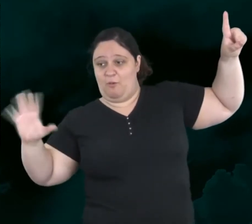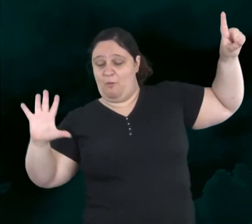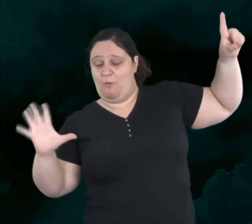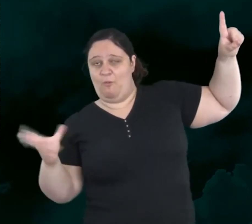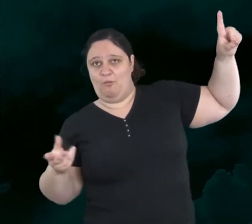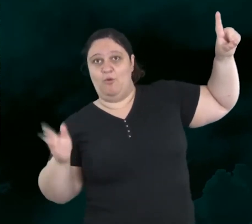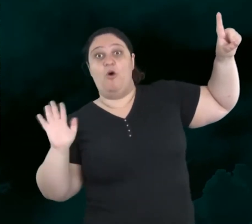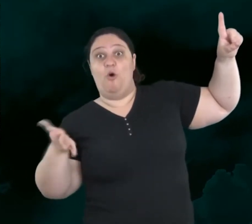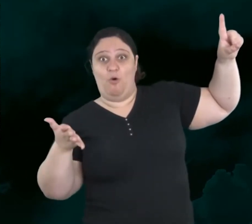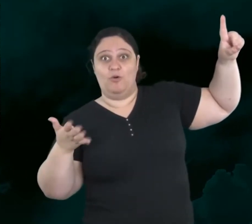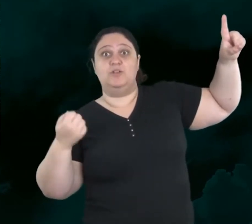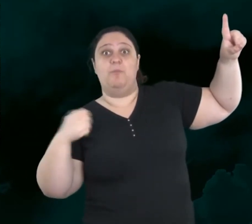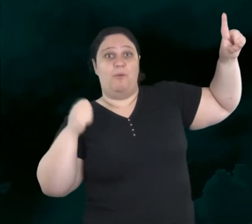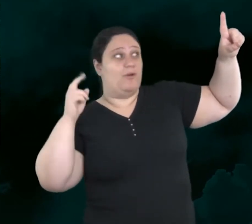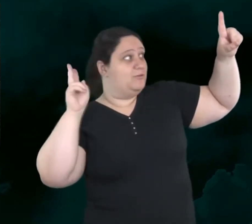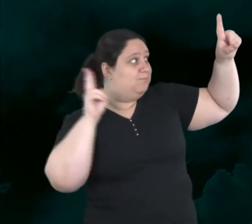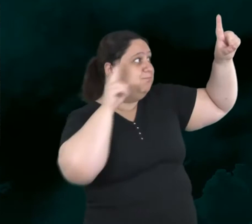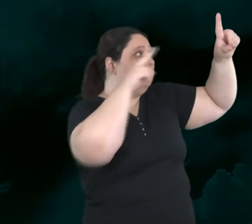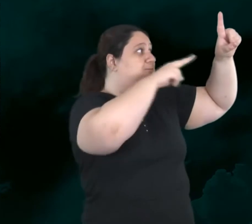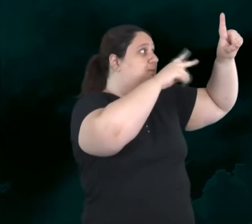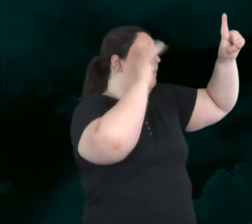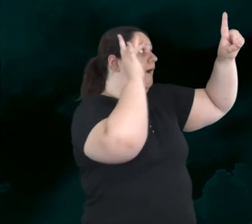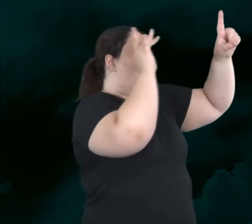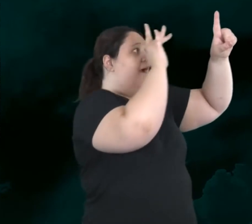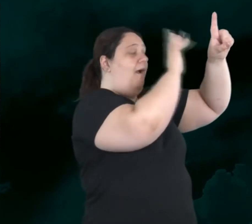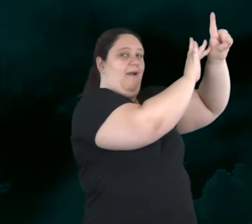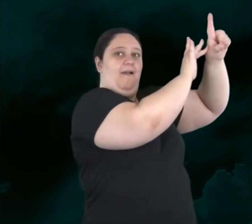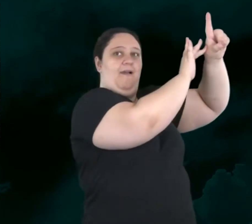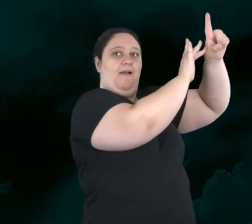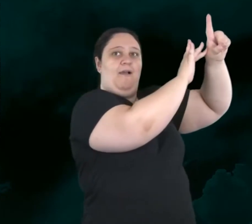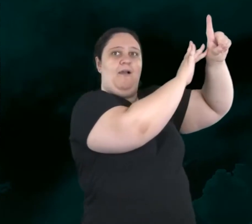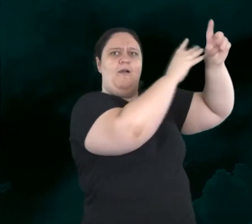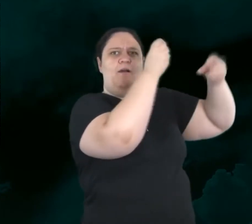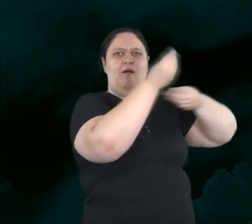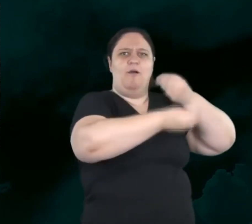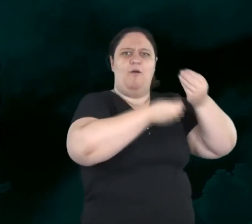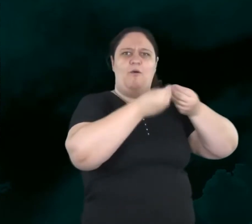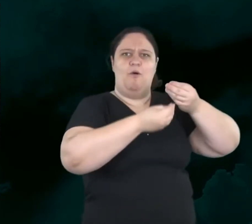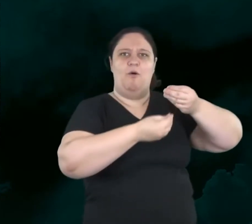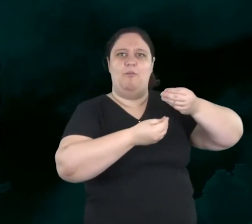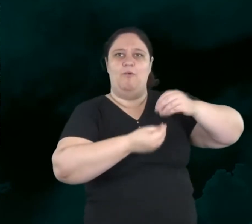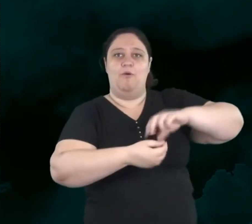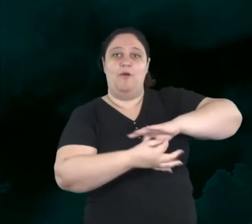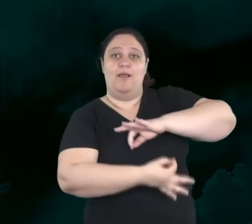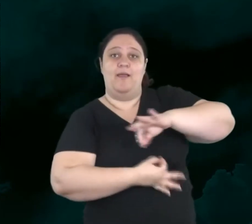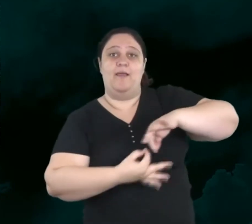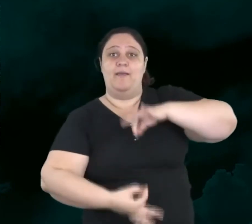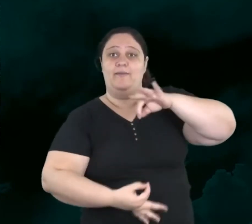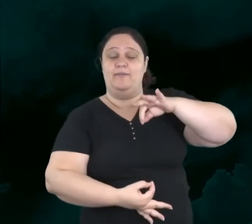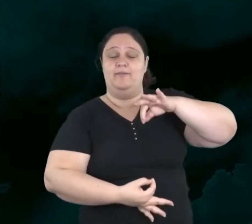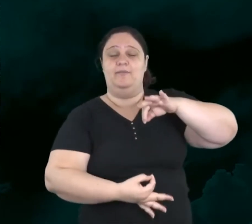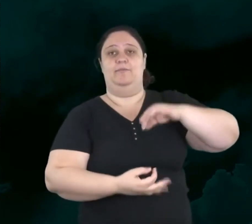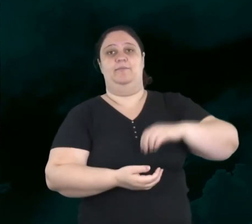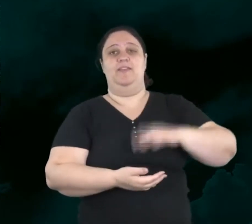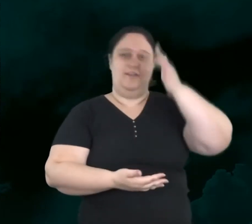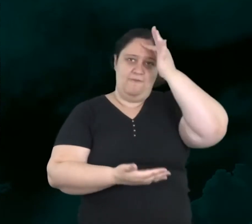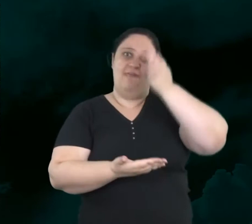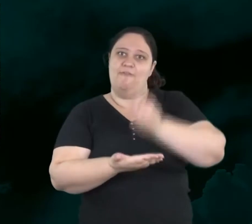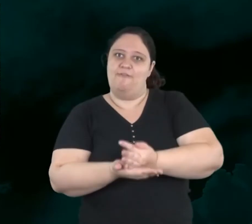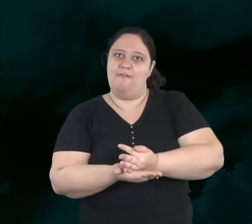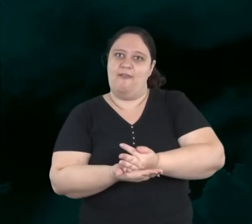acesso as coisas de Deus, e é também a convicção de fatos que se não veem. Eu já falei na última